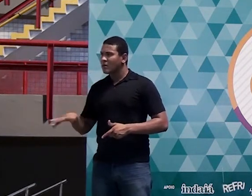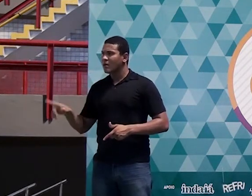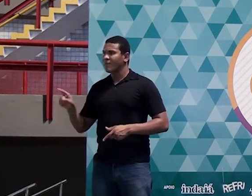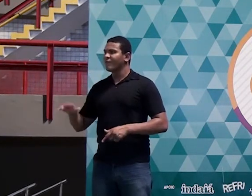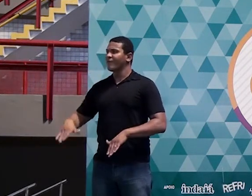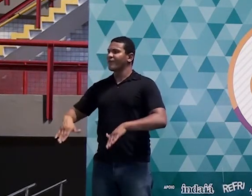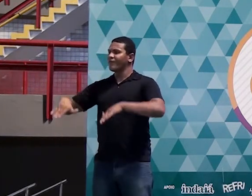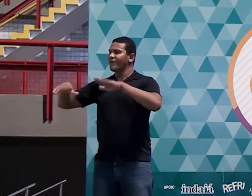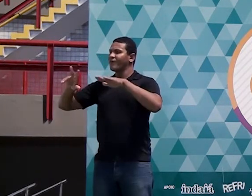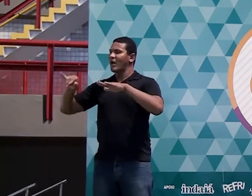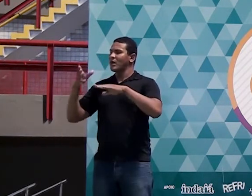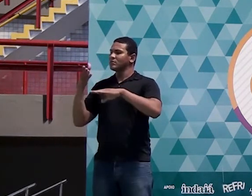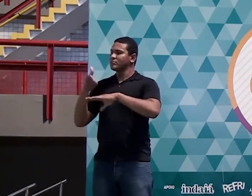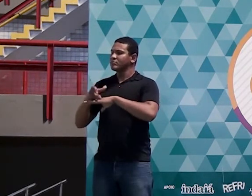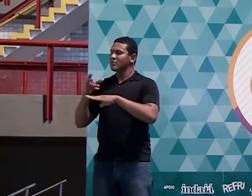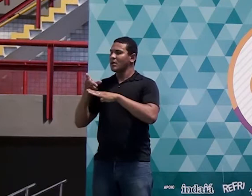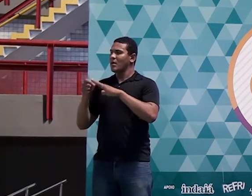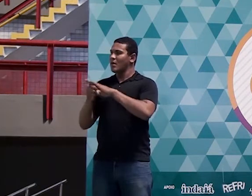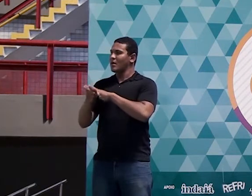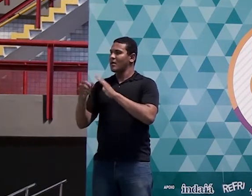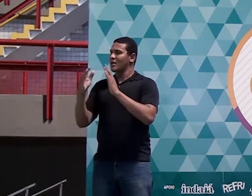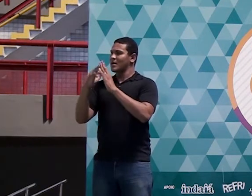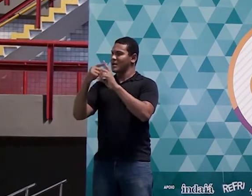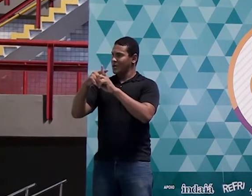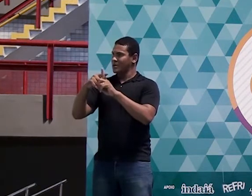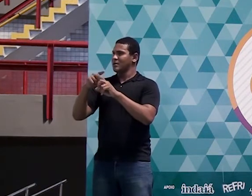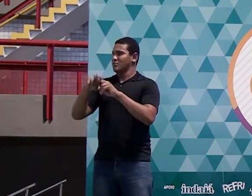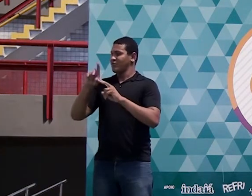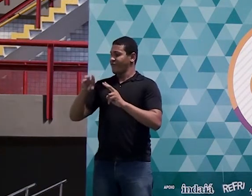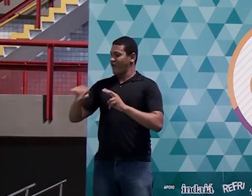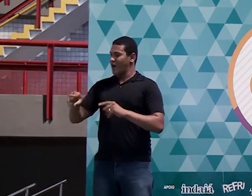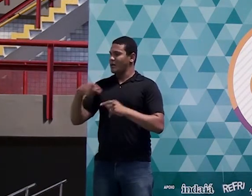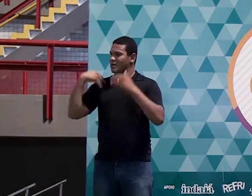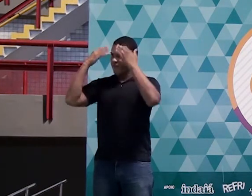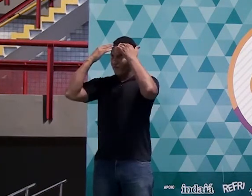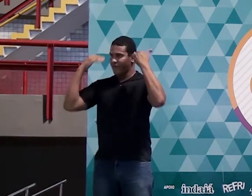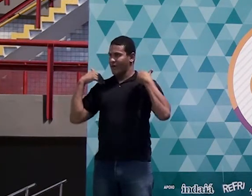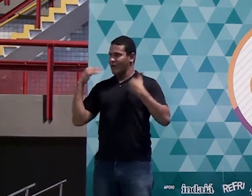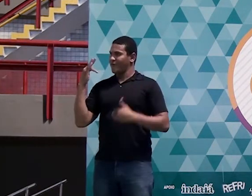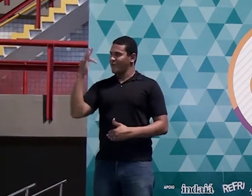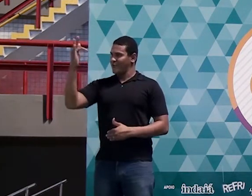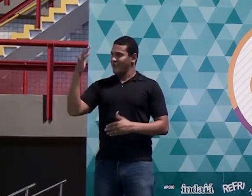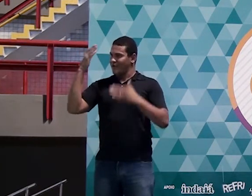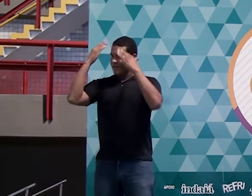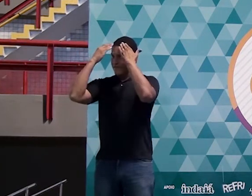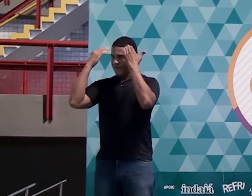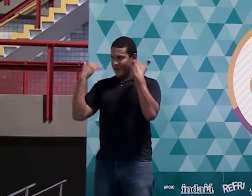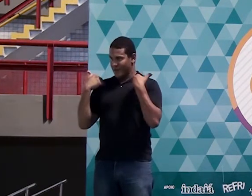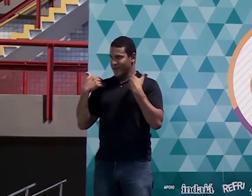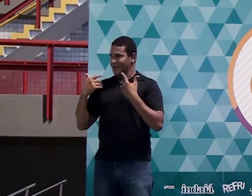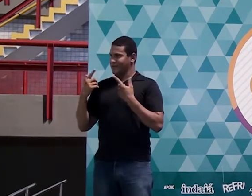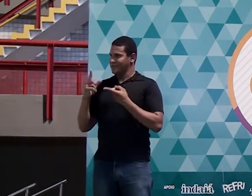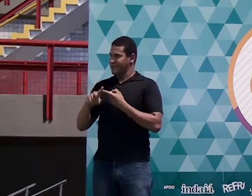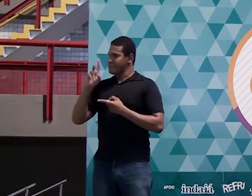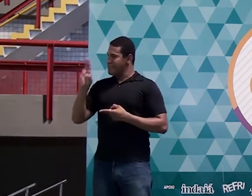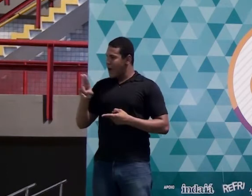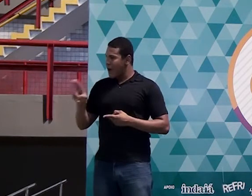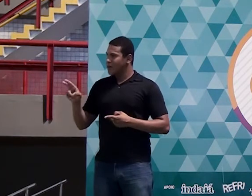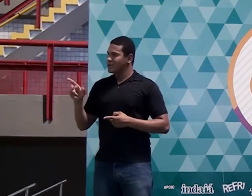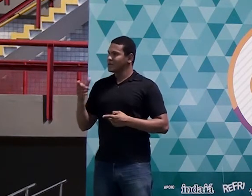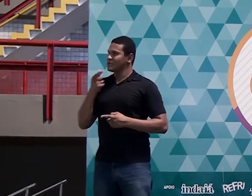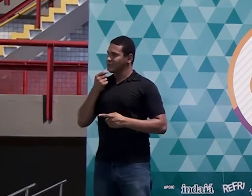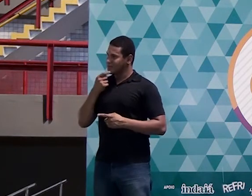ações sociais. Porque acabou se criando ao longo dos anos a ideia de que na Idade Média a igreja era